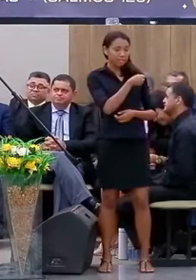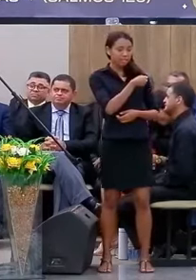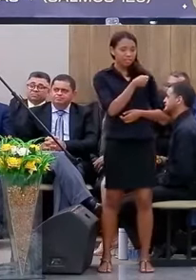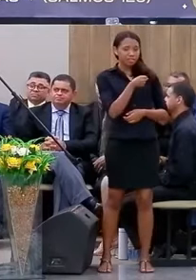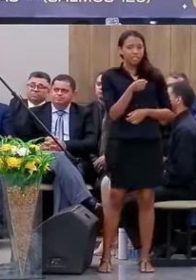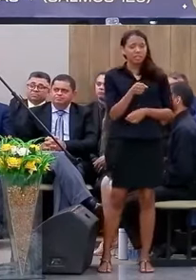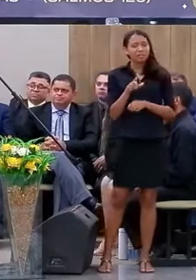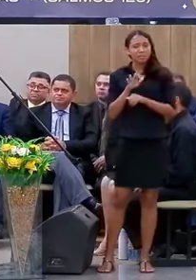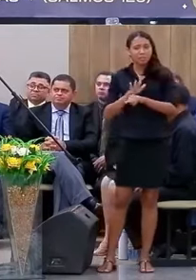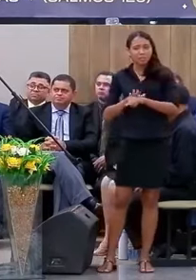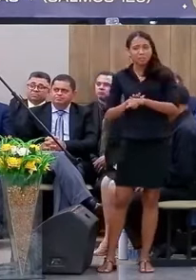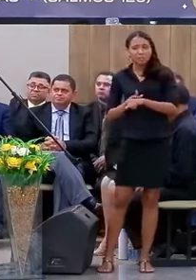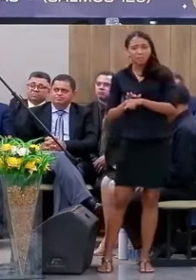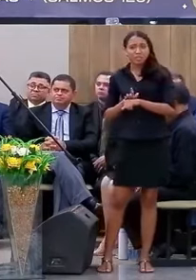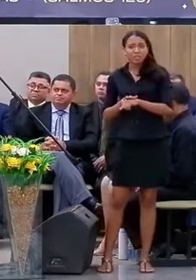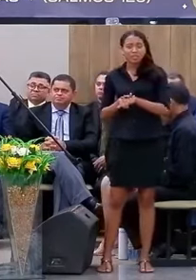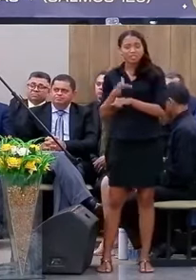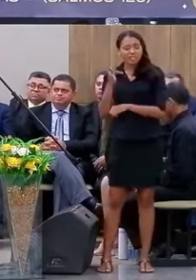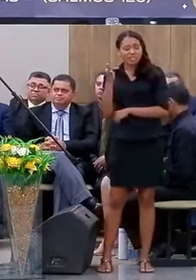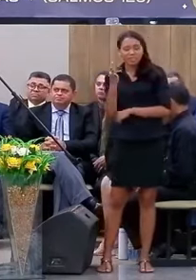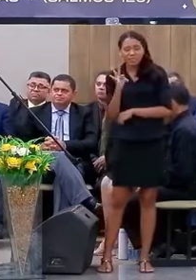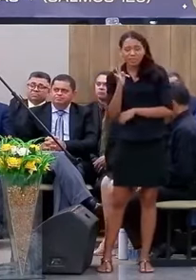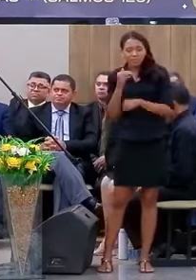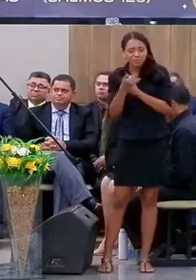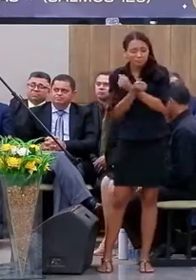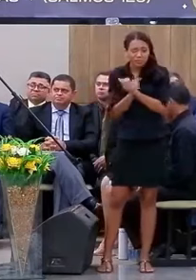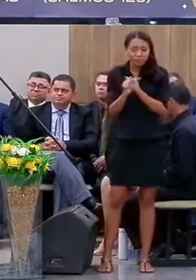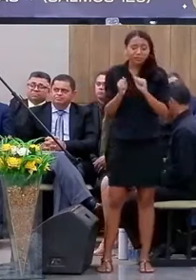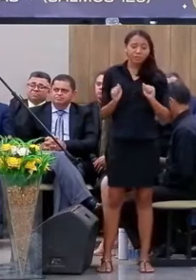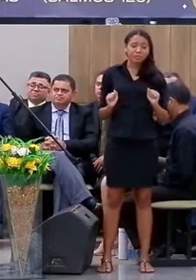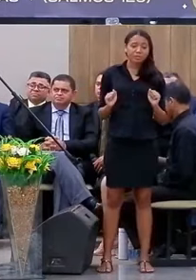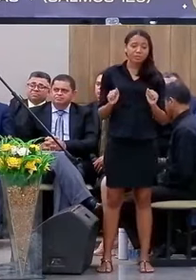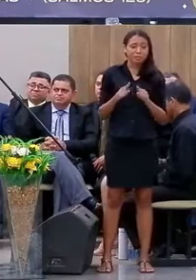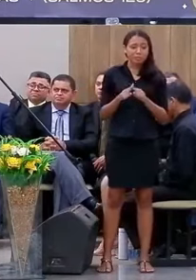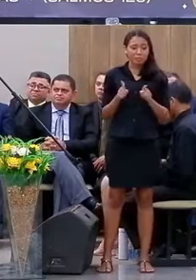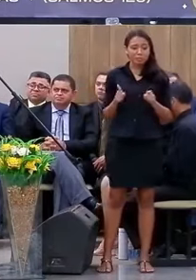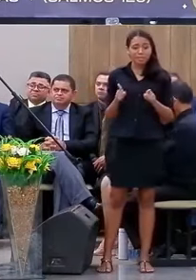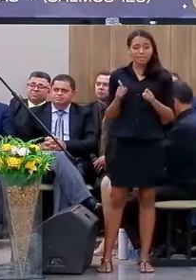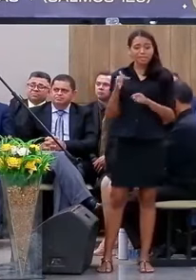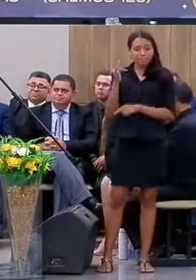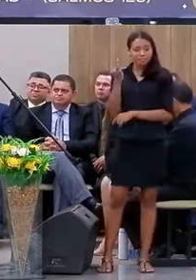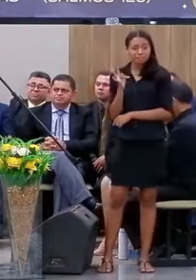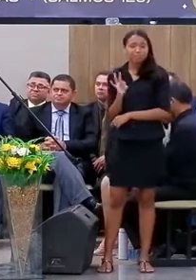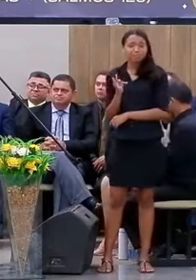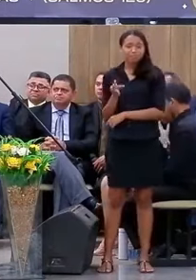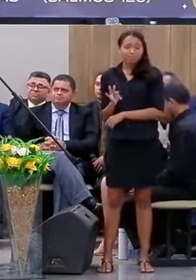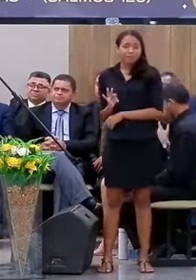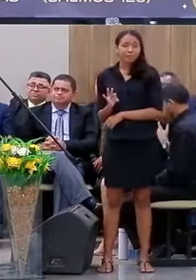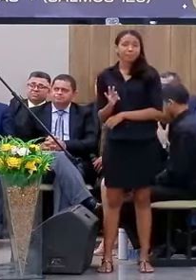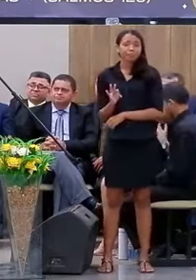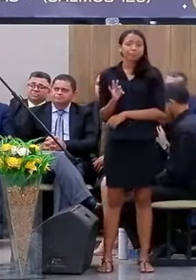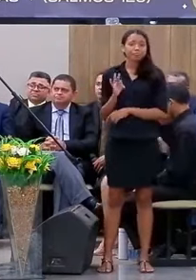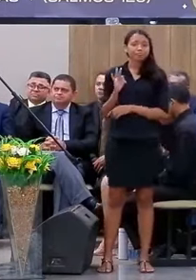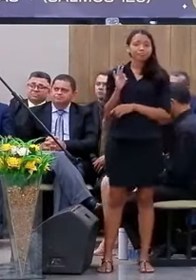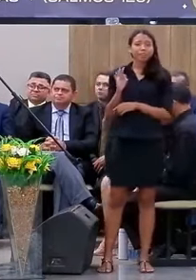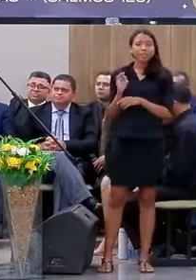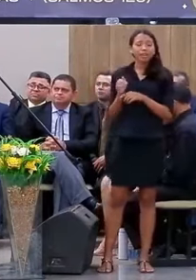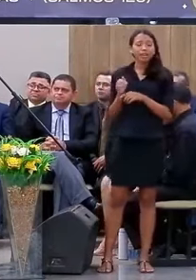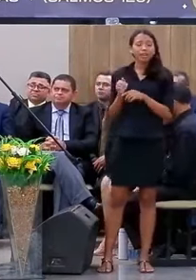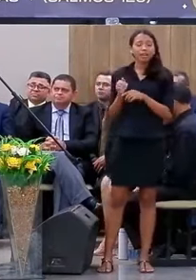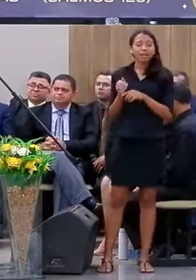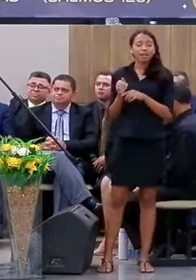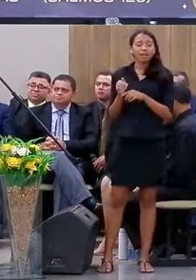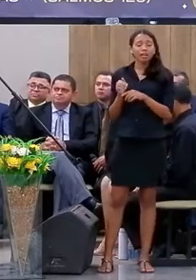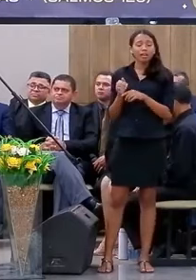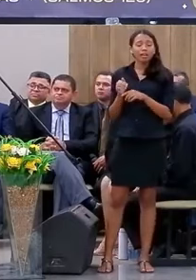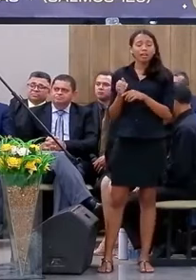O câncer está me corroendo, eu estou todo doído. Eu estou com uma dor insuportável. Mas essa dor, olha a palavra dele, essa dor, ela